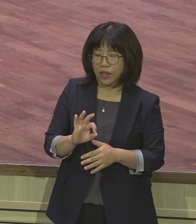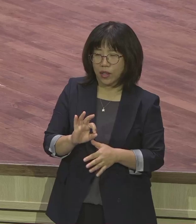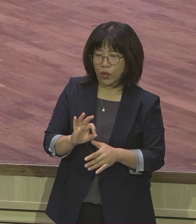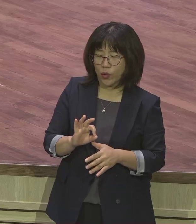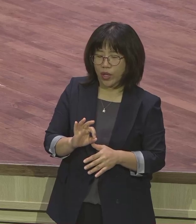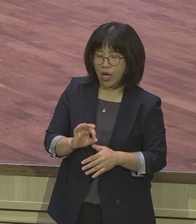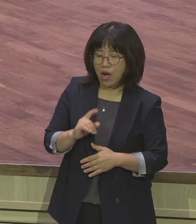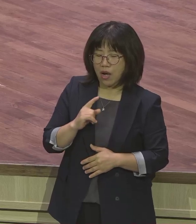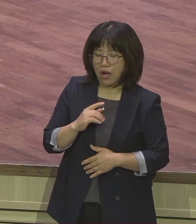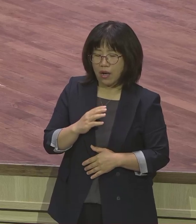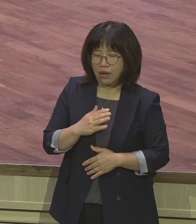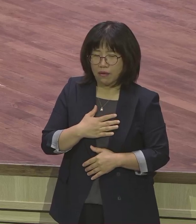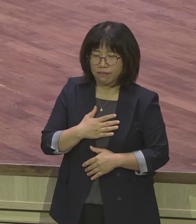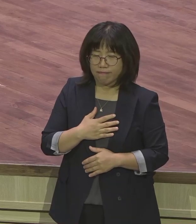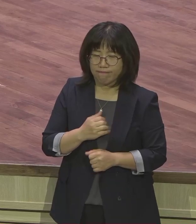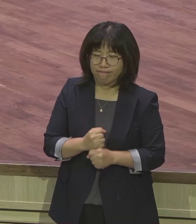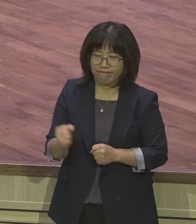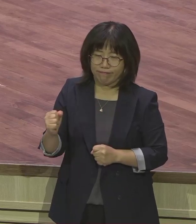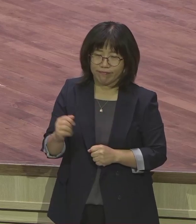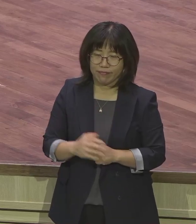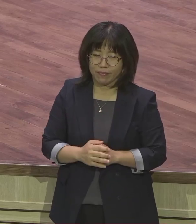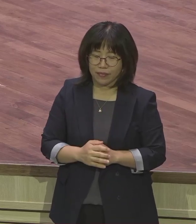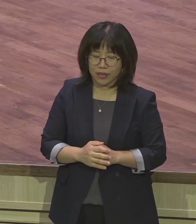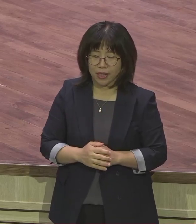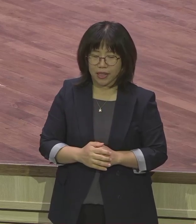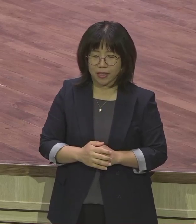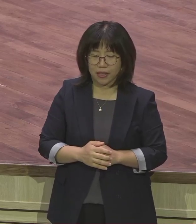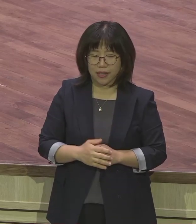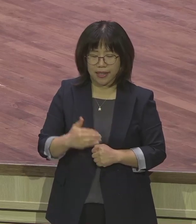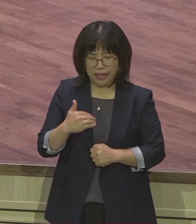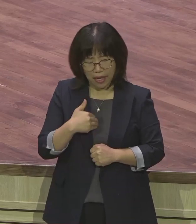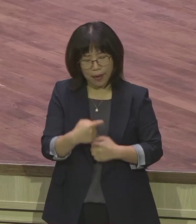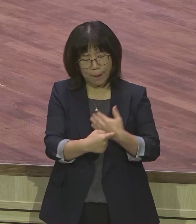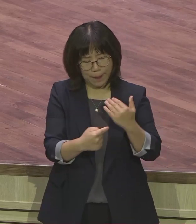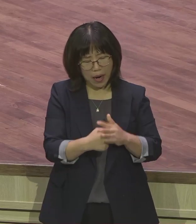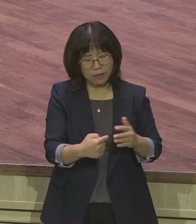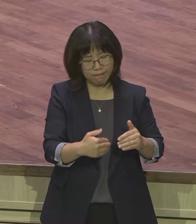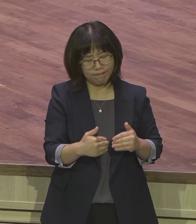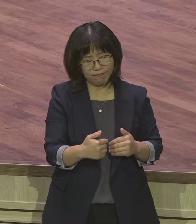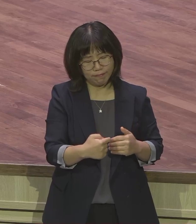영혼을 향한 하나님의 가슴을 좀 보라는 것입니다.